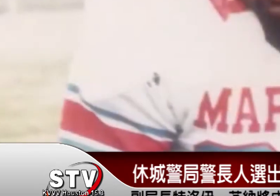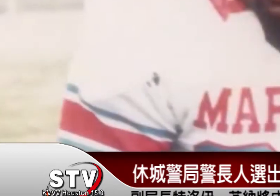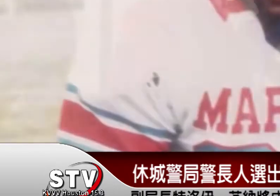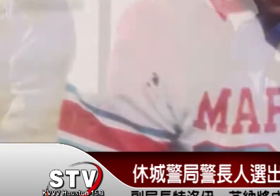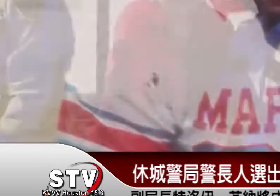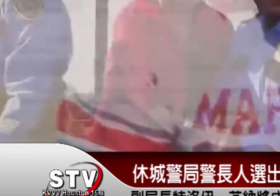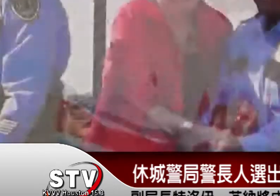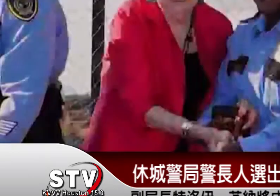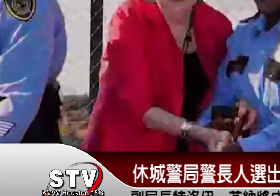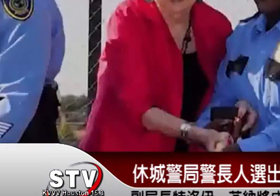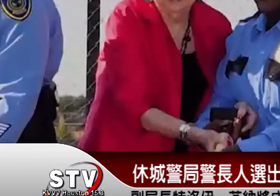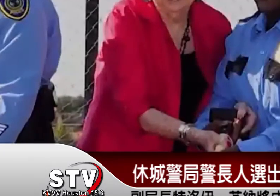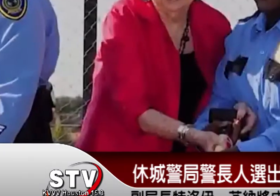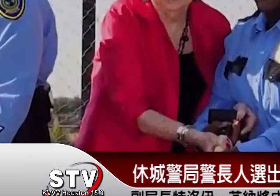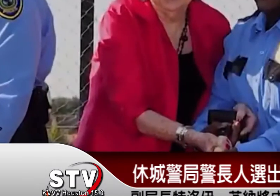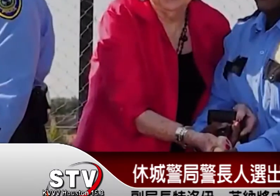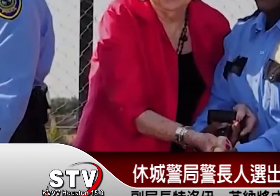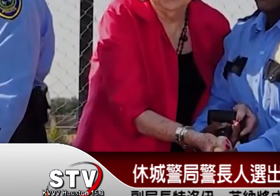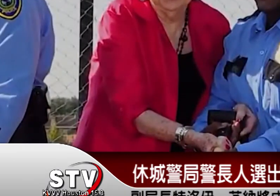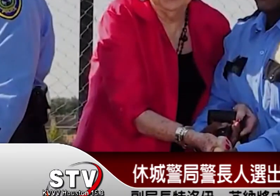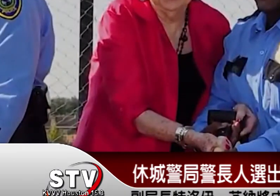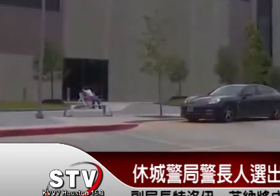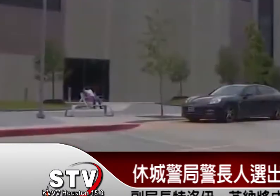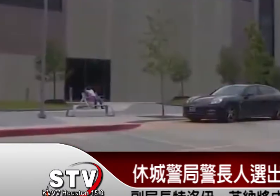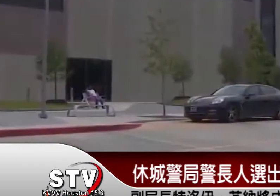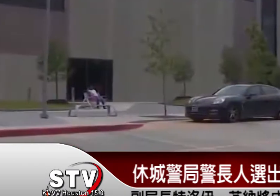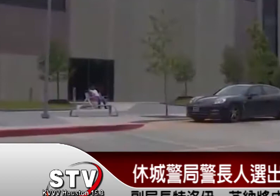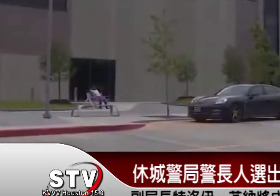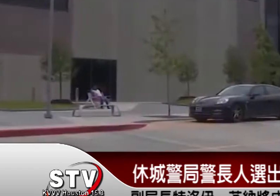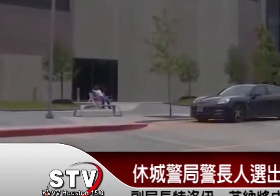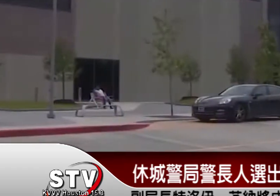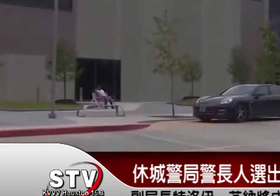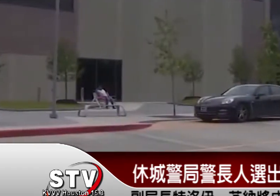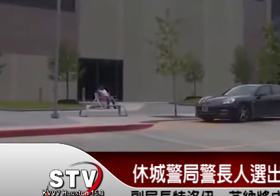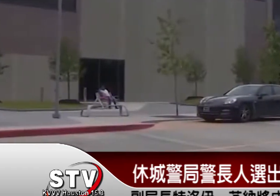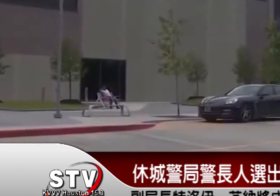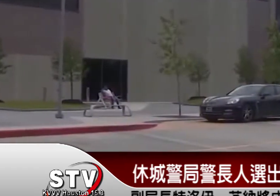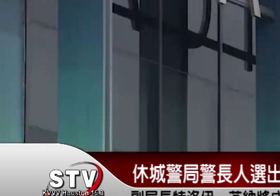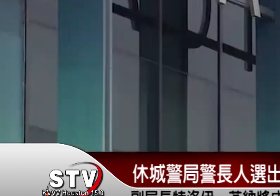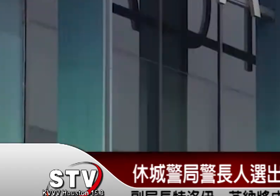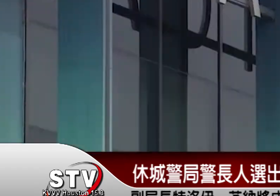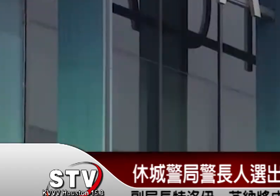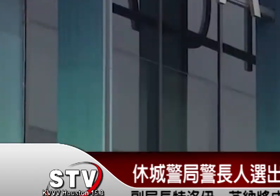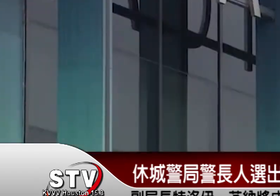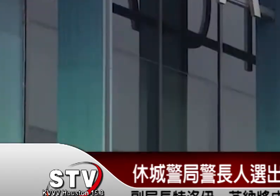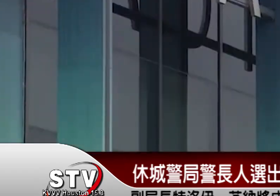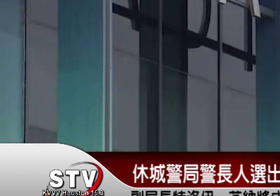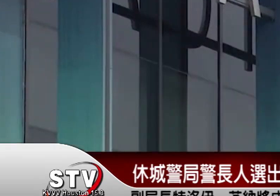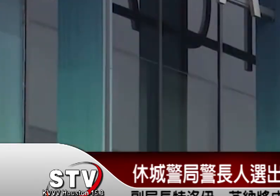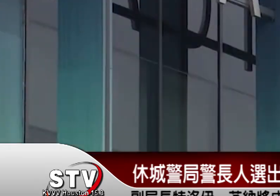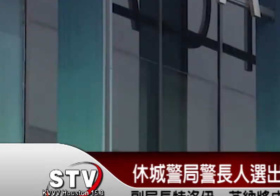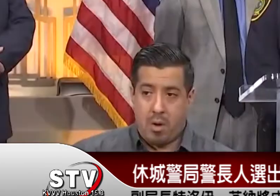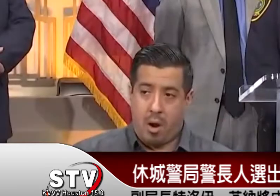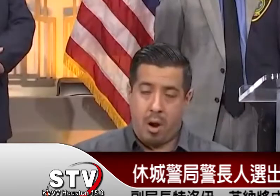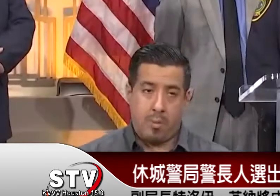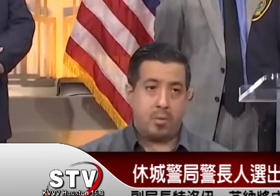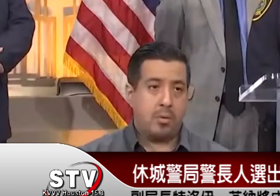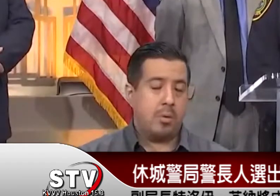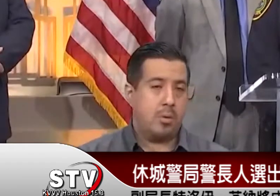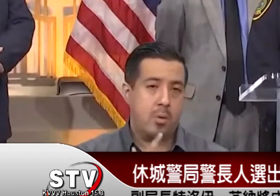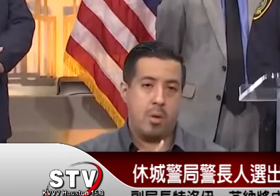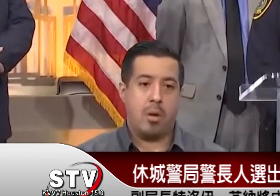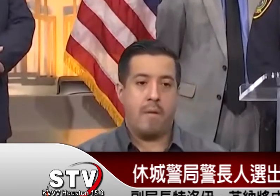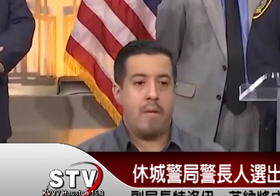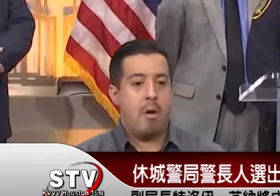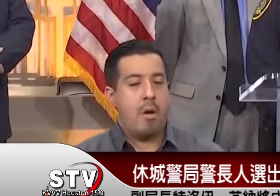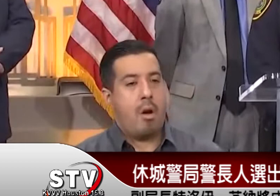有深厚的了解。芬纳拥有 Sam Houston 州立大学的刑事司法理学学士学位，以及休